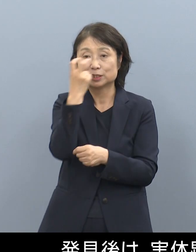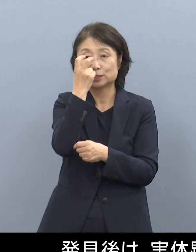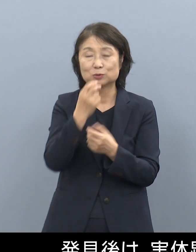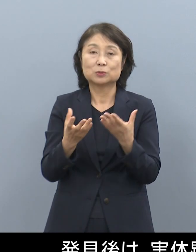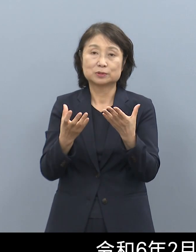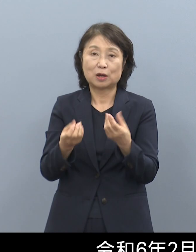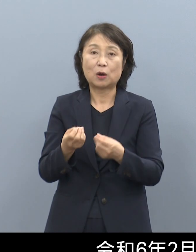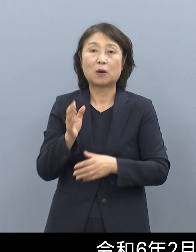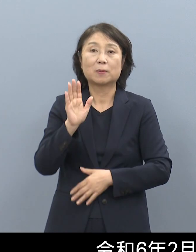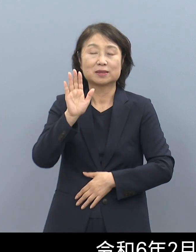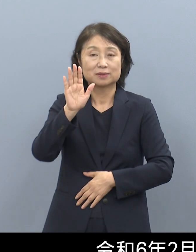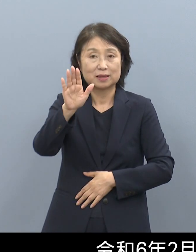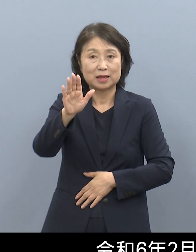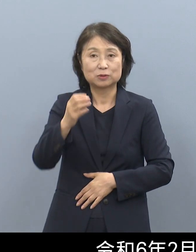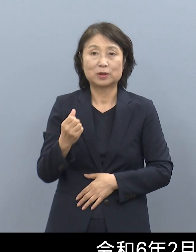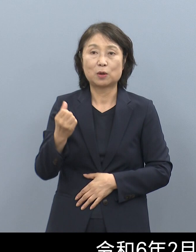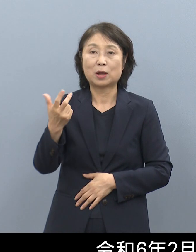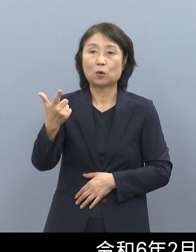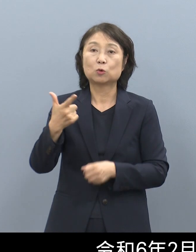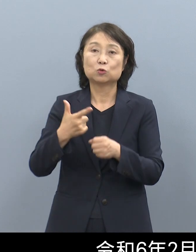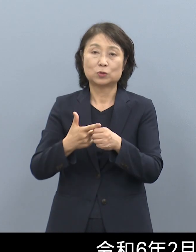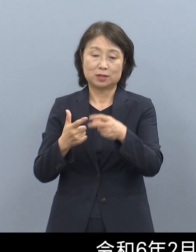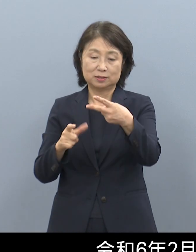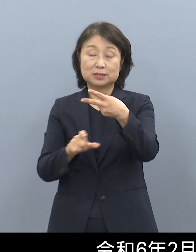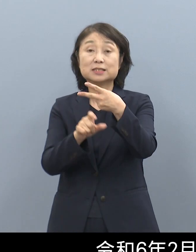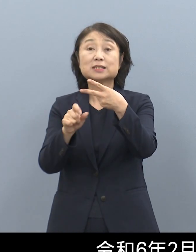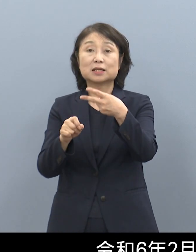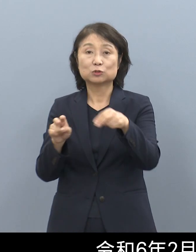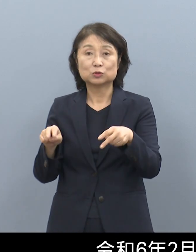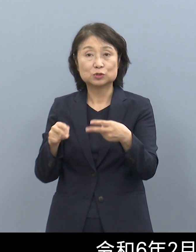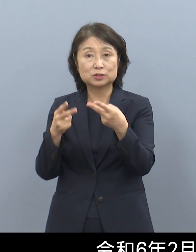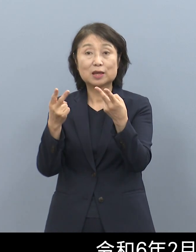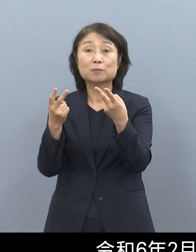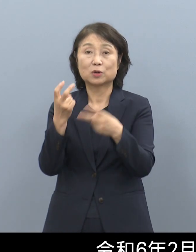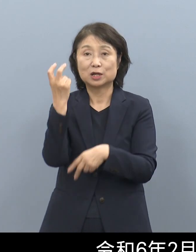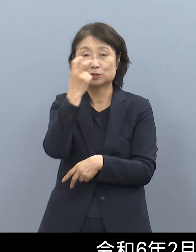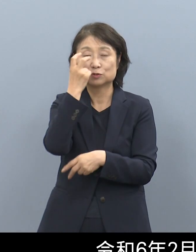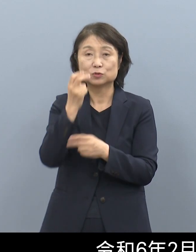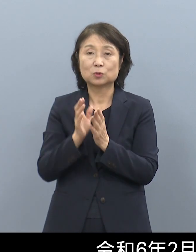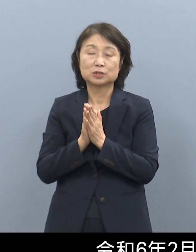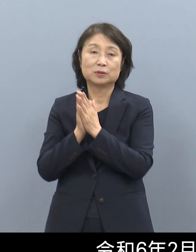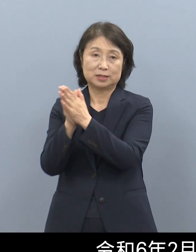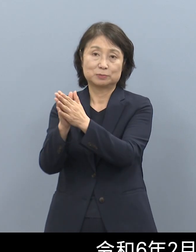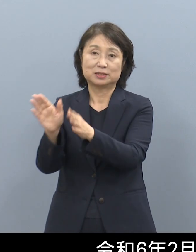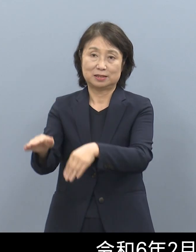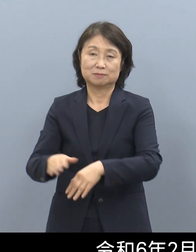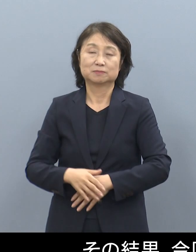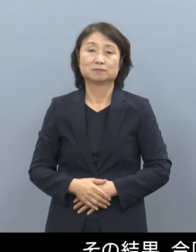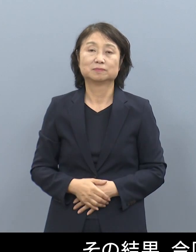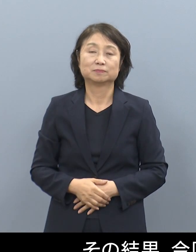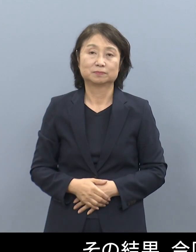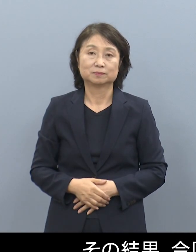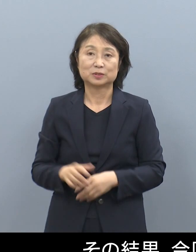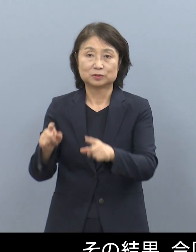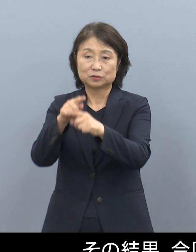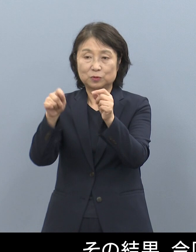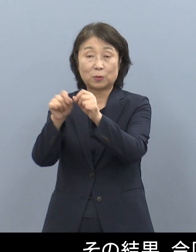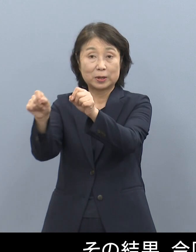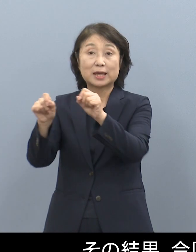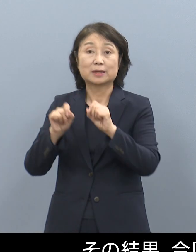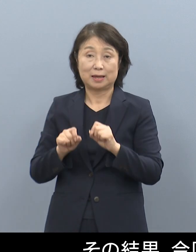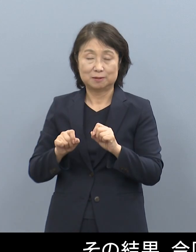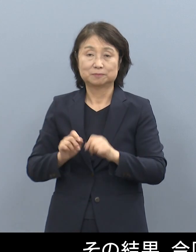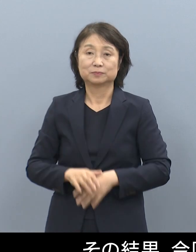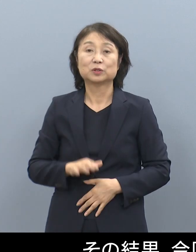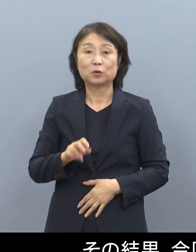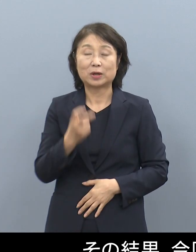後、令和6年2月に専門家による調査を実施いたしました。その結果、